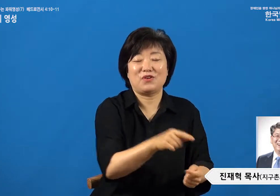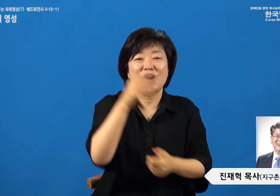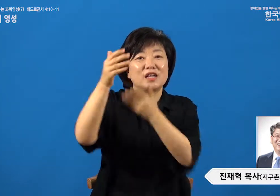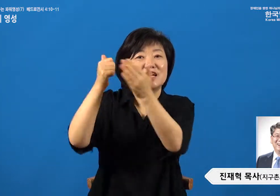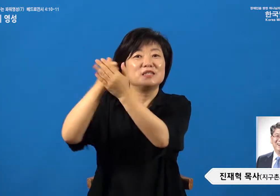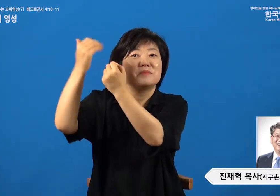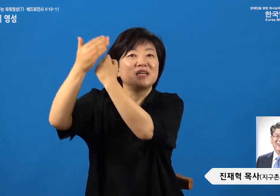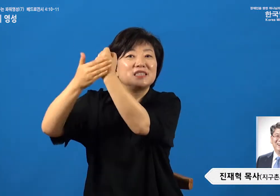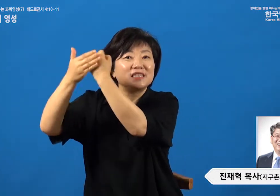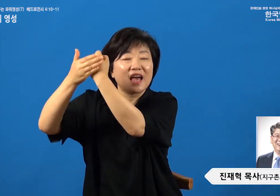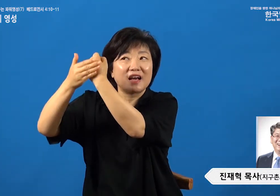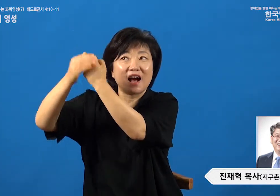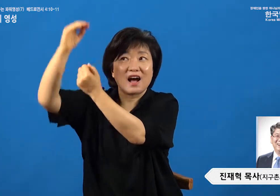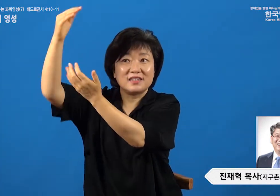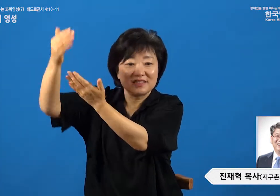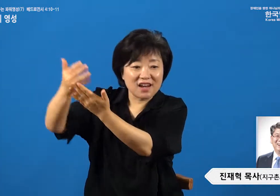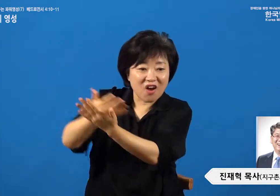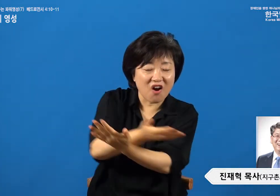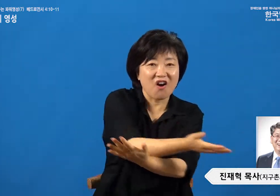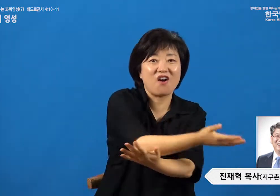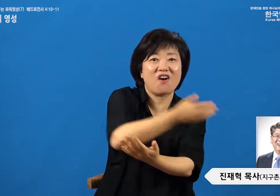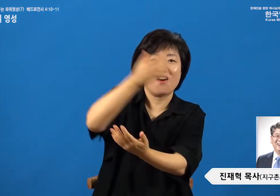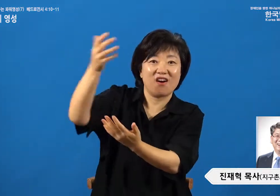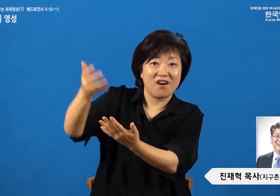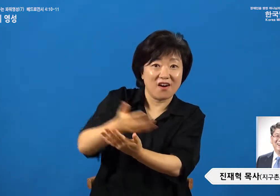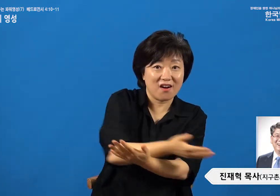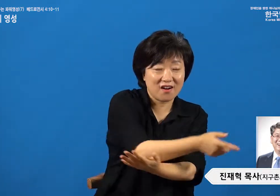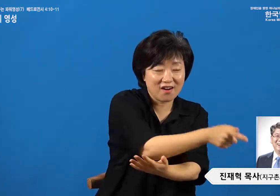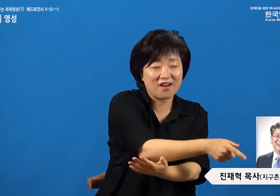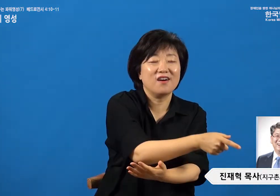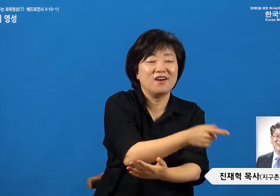은혜가 흐르는 것, 바로 그것이